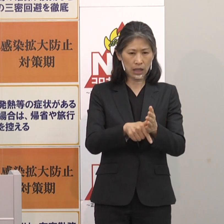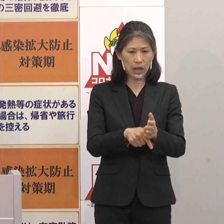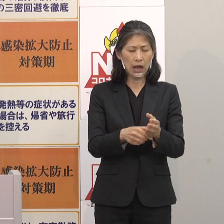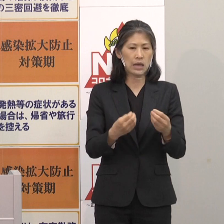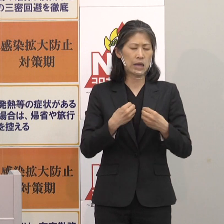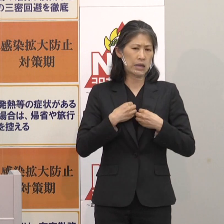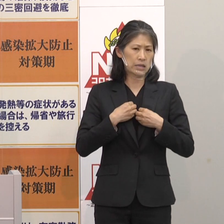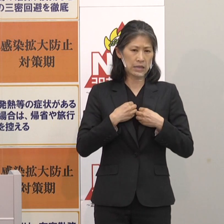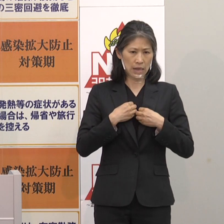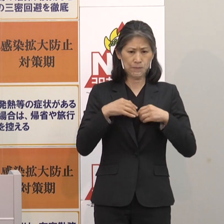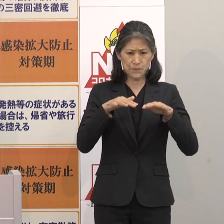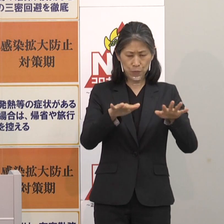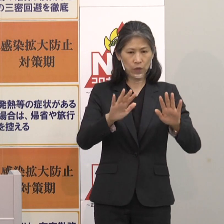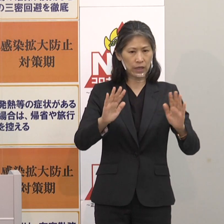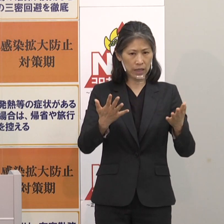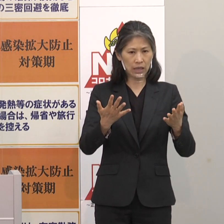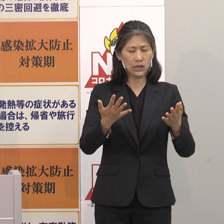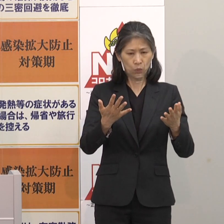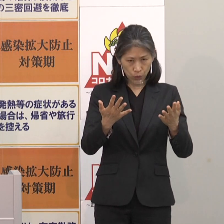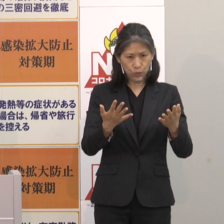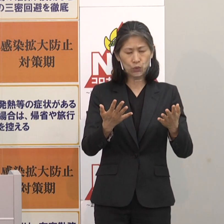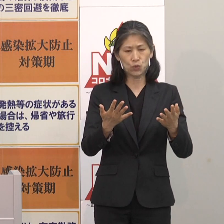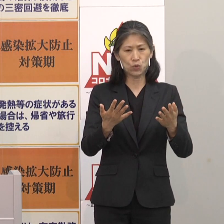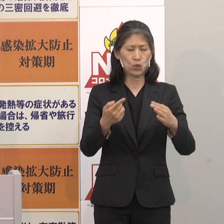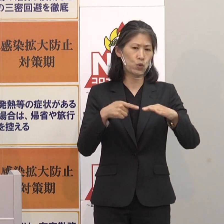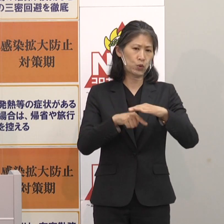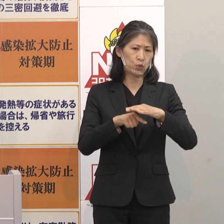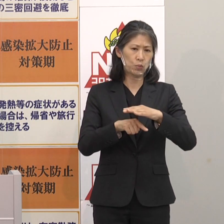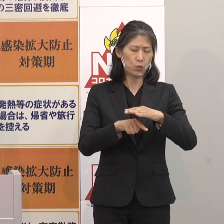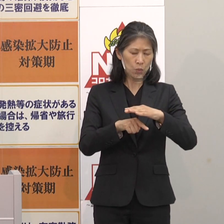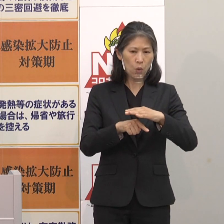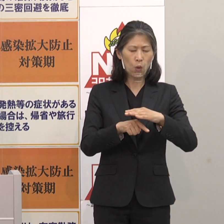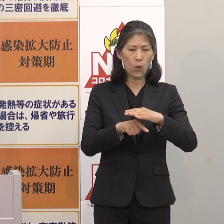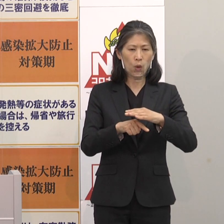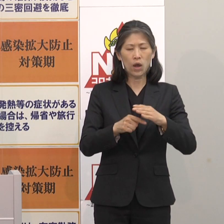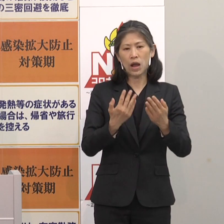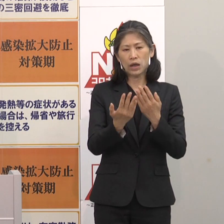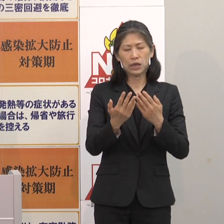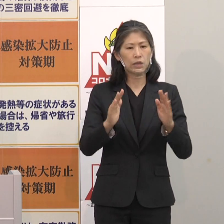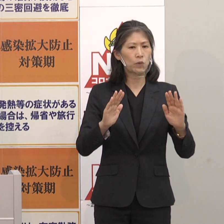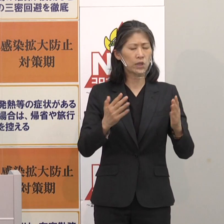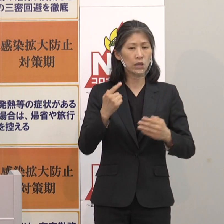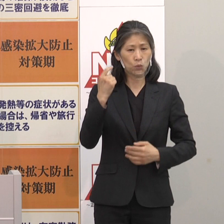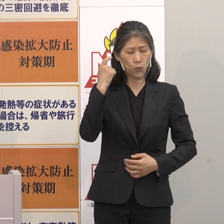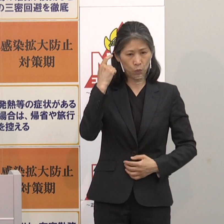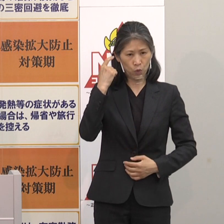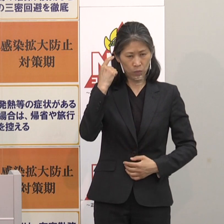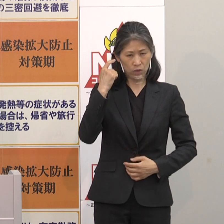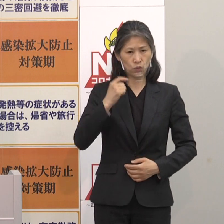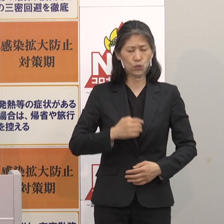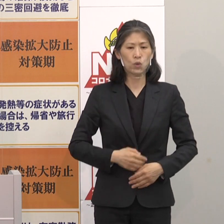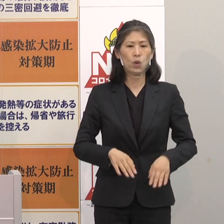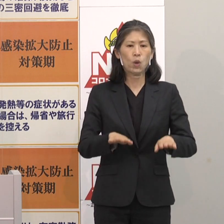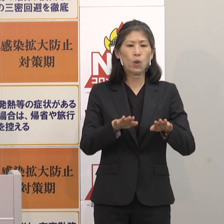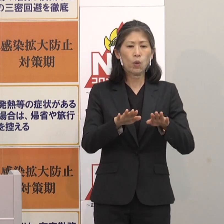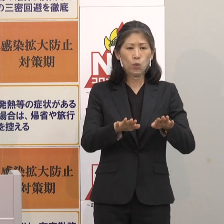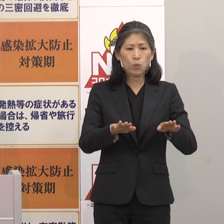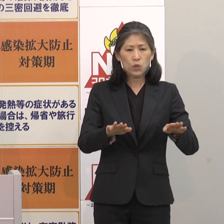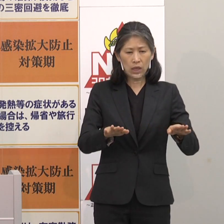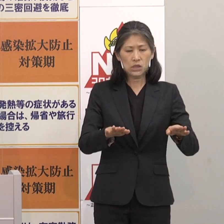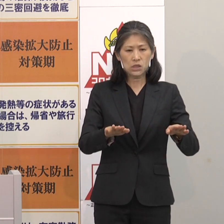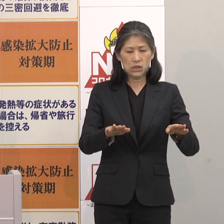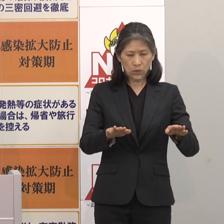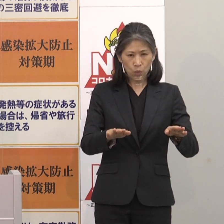対策においては、そういった子どもたちの教育環境ということも大いに考慮して考えなければならない